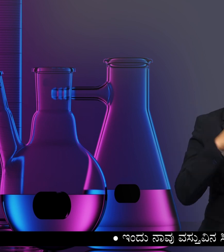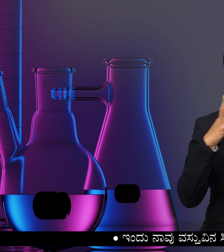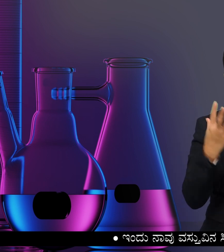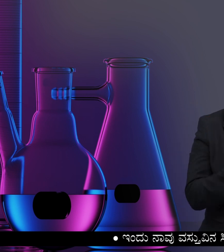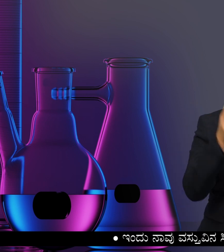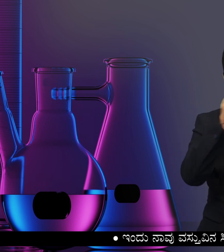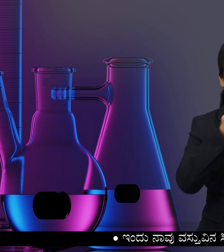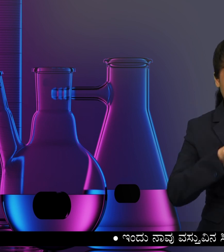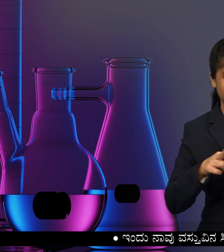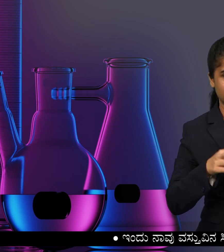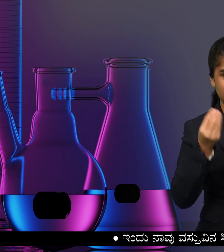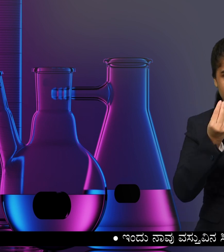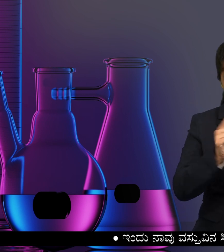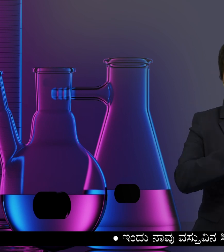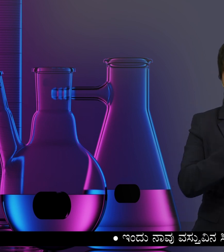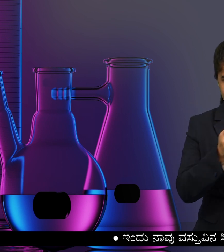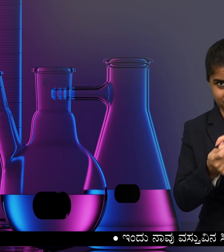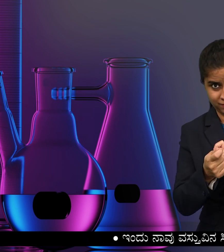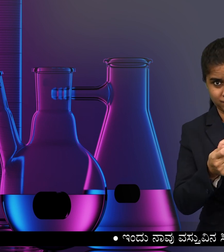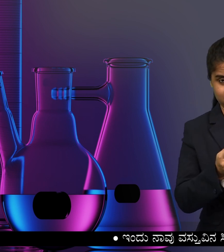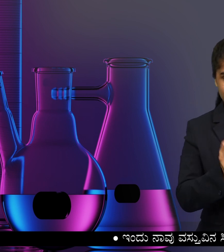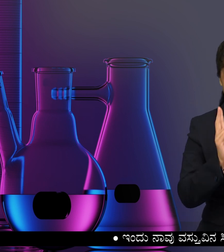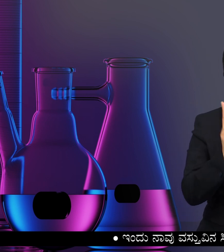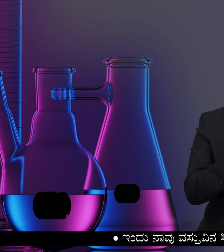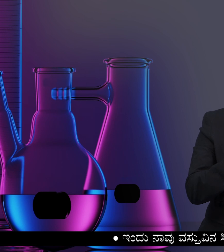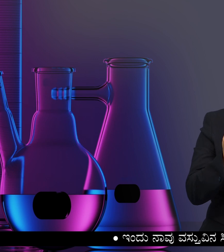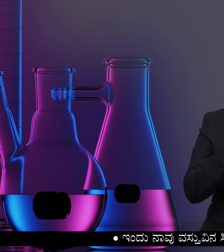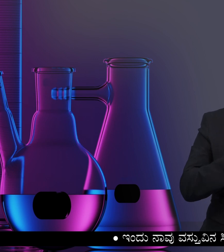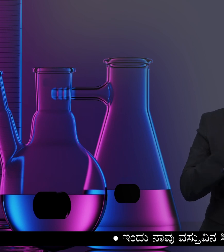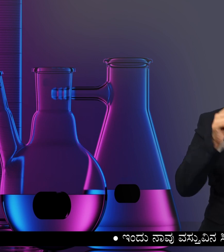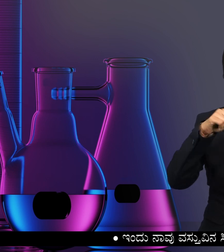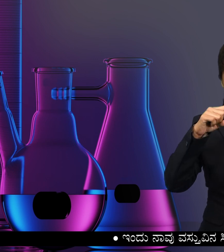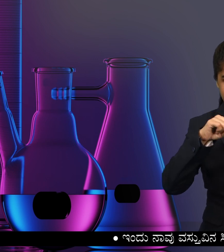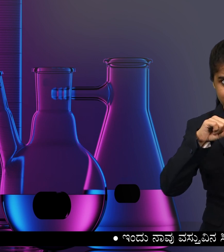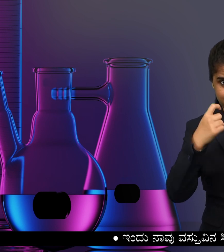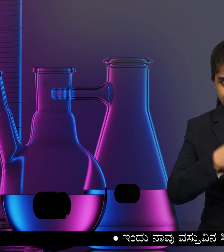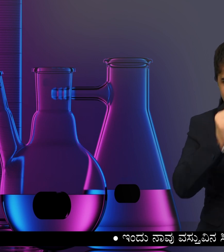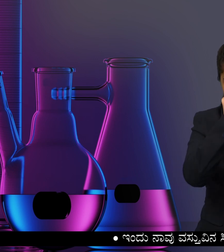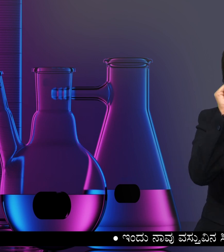ಇಂದು ನಾವು ವಸ್ತುವಿನ ಸ್ಥಿತಿಯ ವಿನಿಮಯವನ್ನು ಓದುತ್ತೇವೆ.